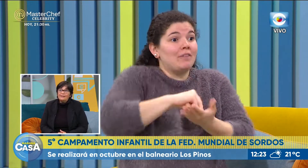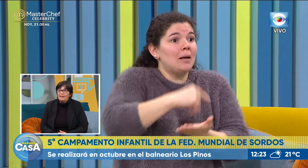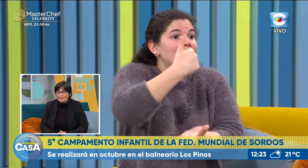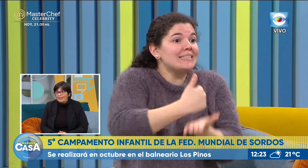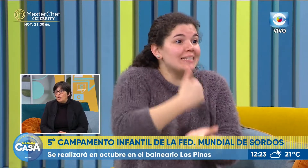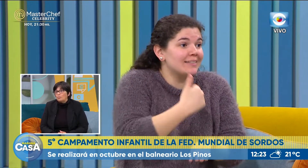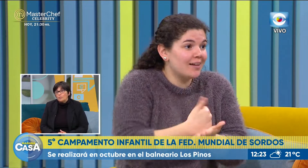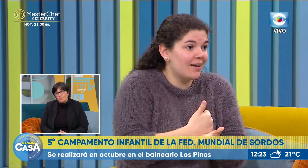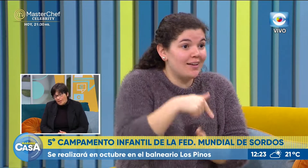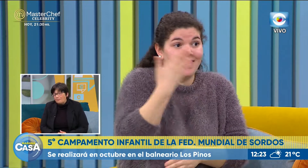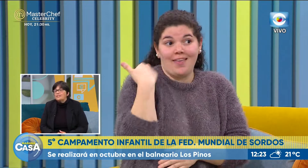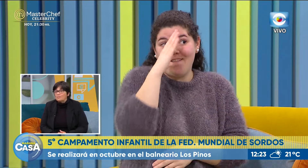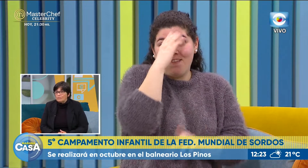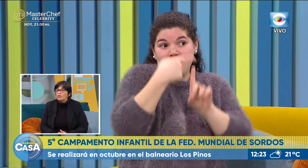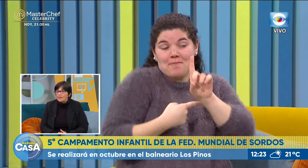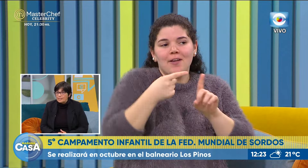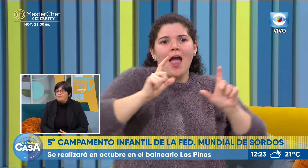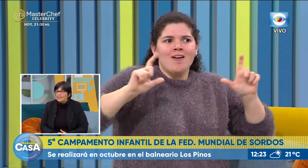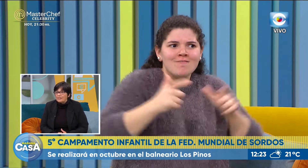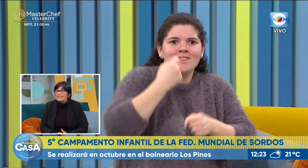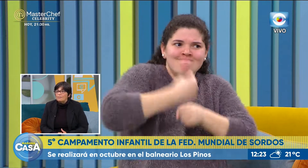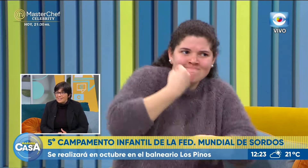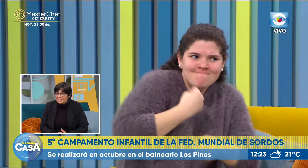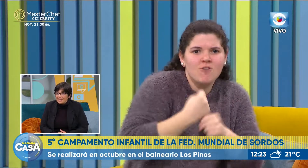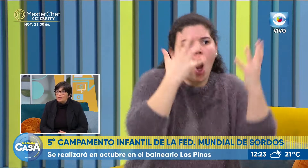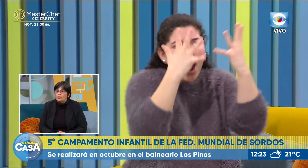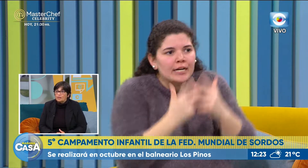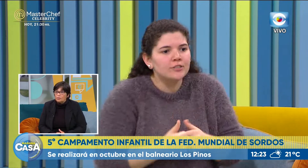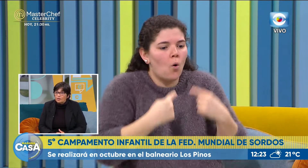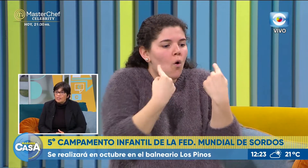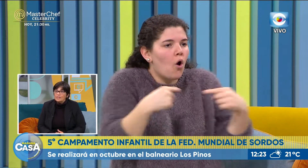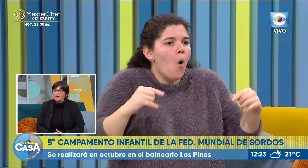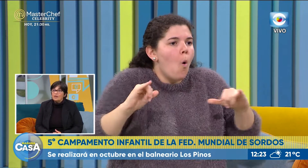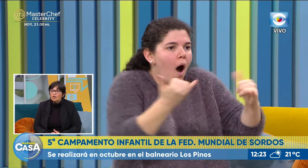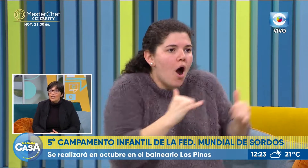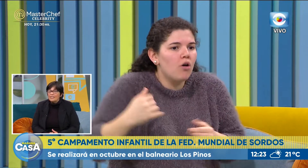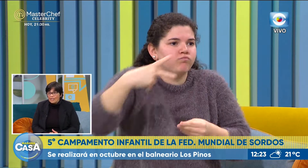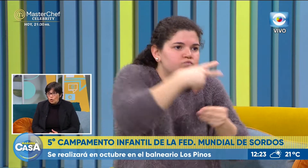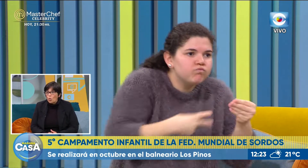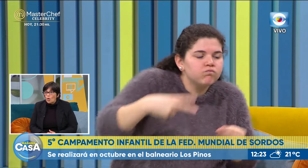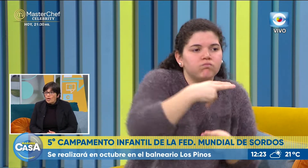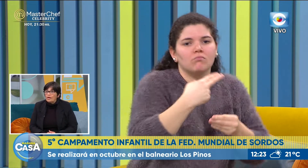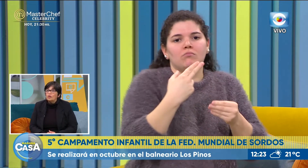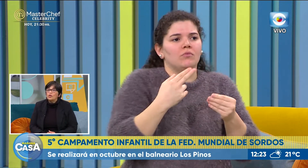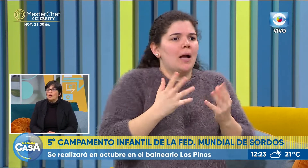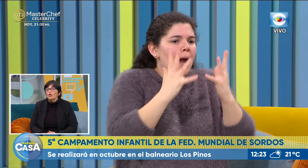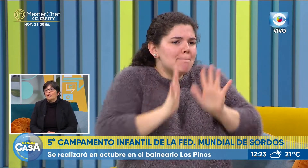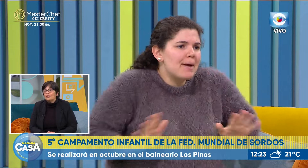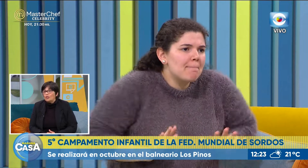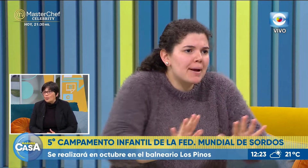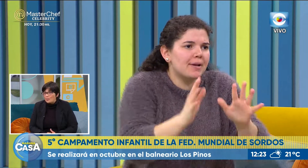hasta que en este año, por primera vez, empezamos a participar de manera presencial en nuestras reuniones, organizando juegos,